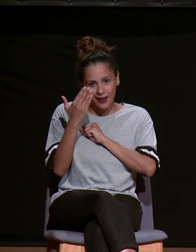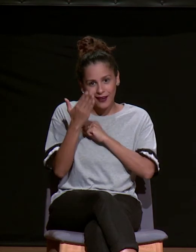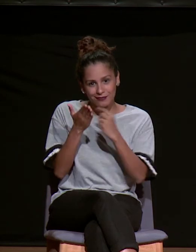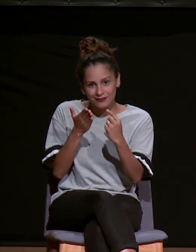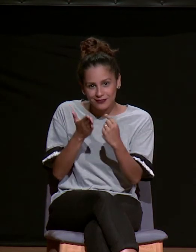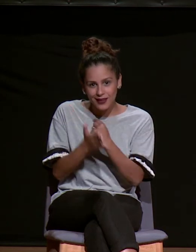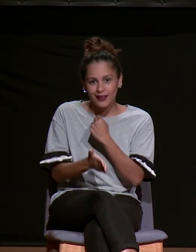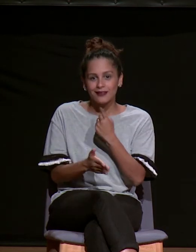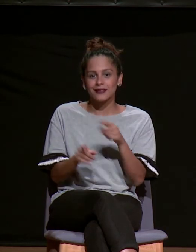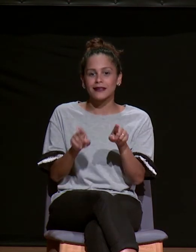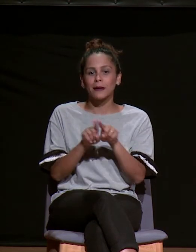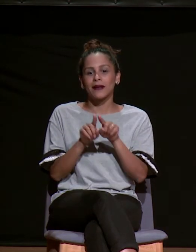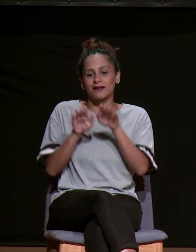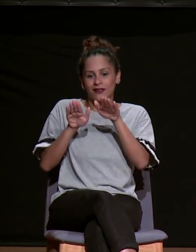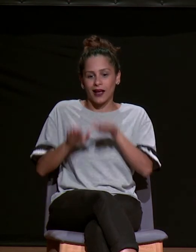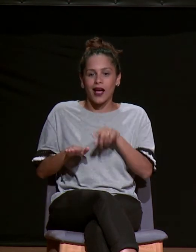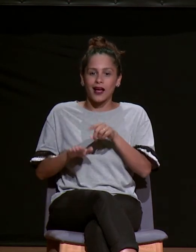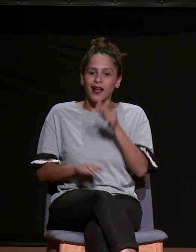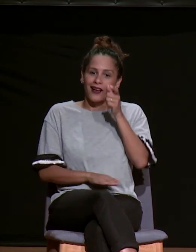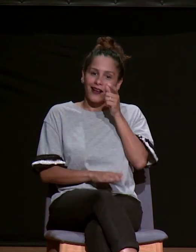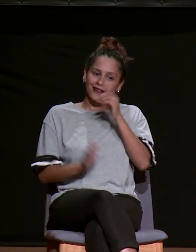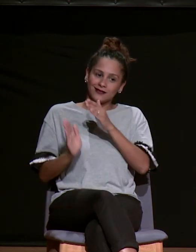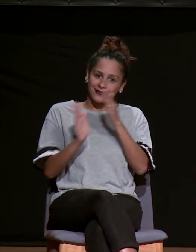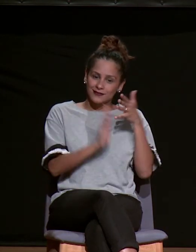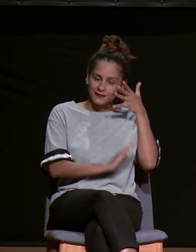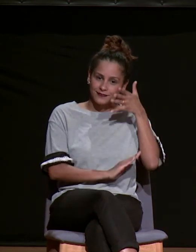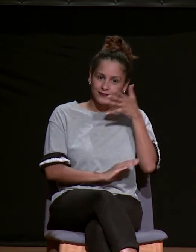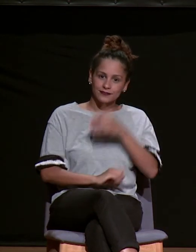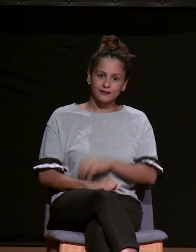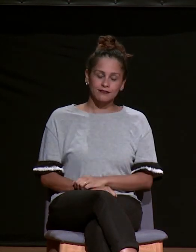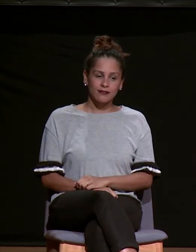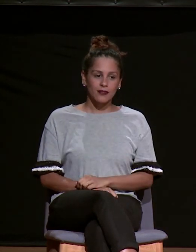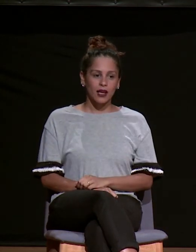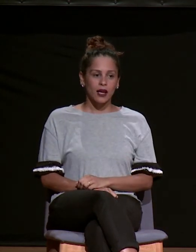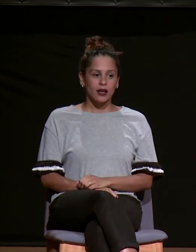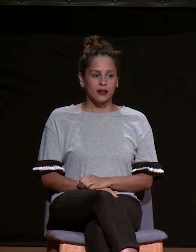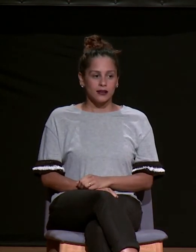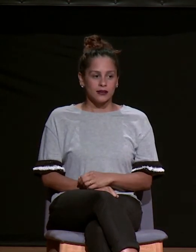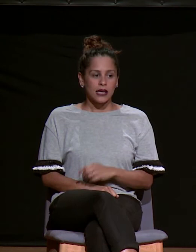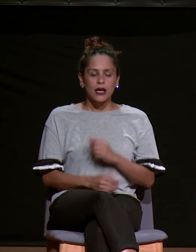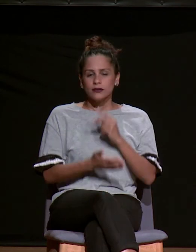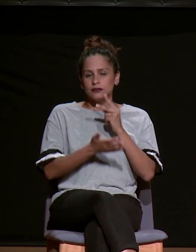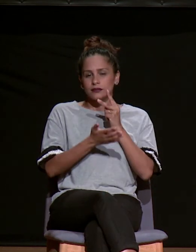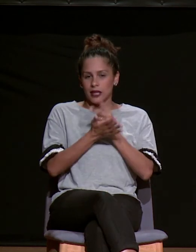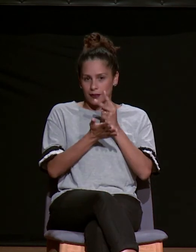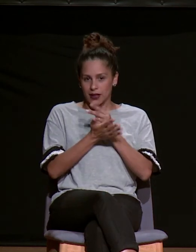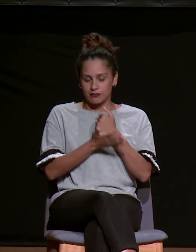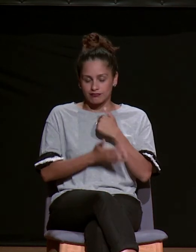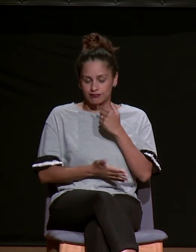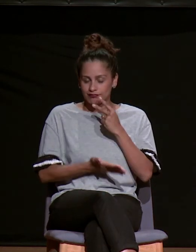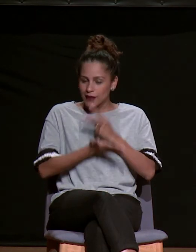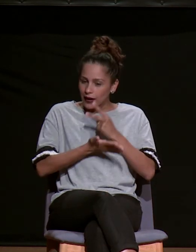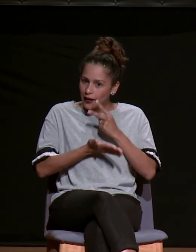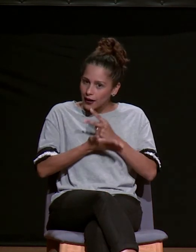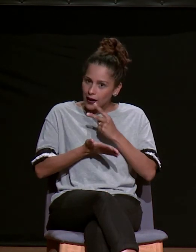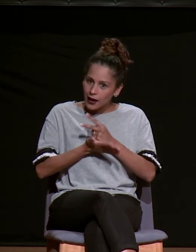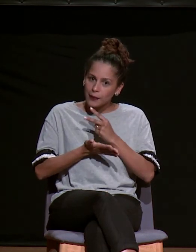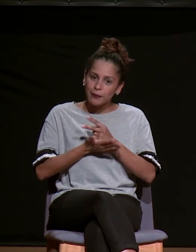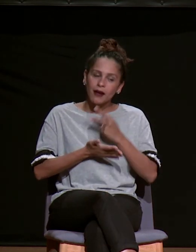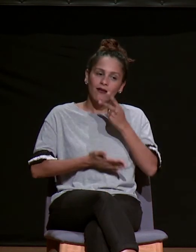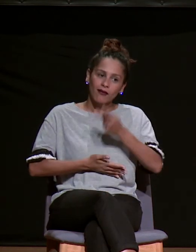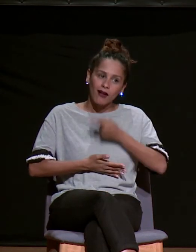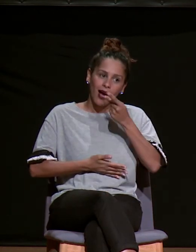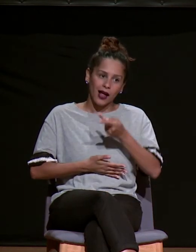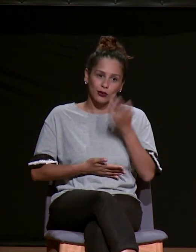ter ficado, né? Bom, uma coisa que eu sempre vou repetir, a não ser que eu mude de ideia, mas por enquanto vai ser